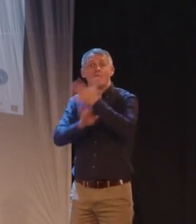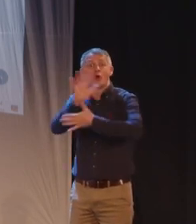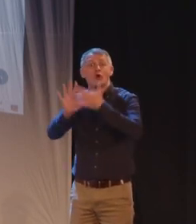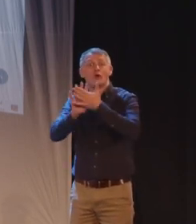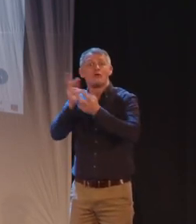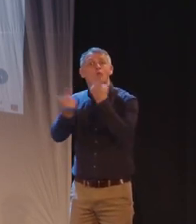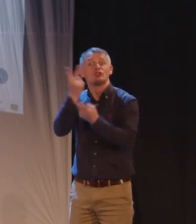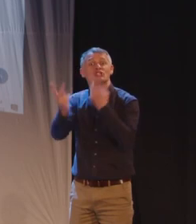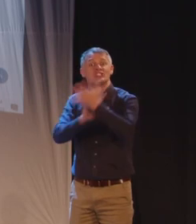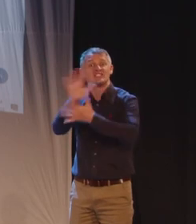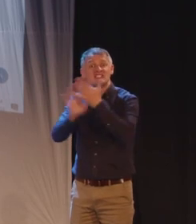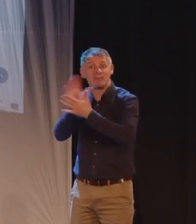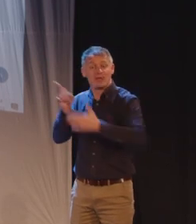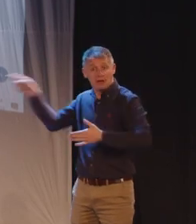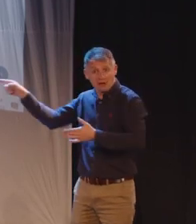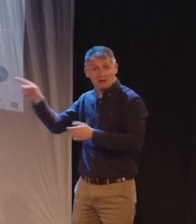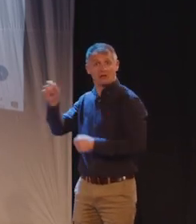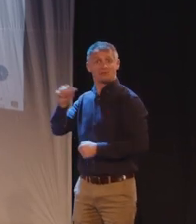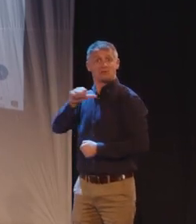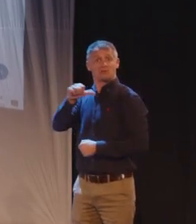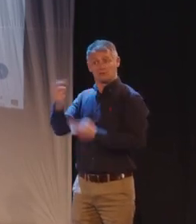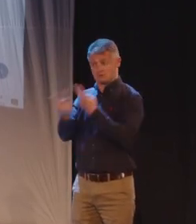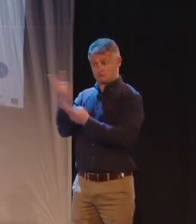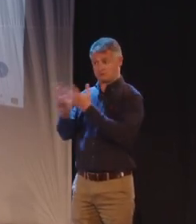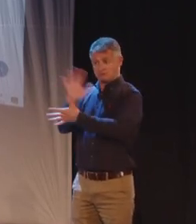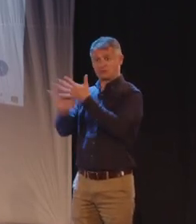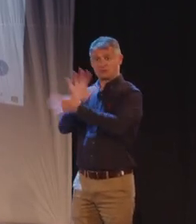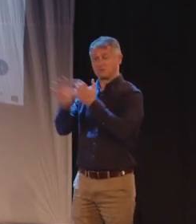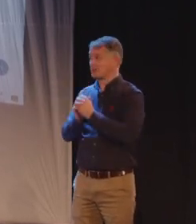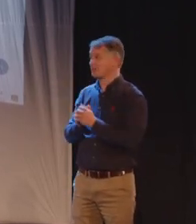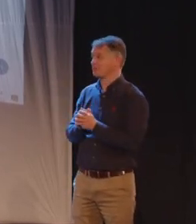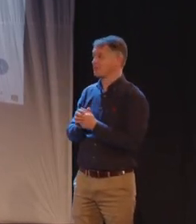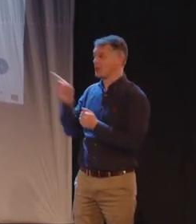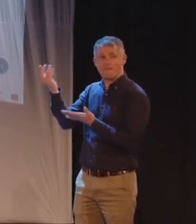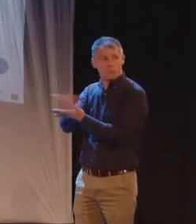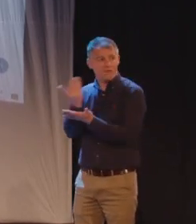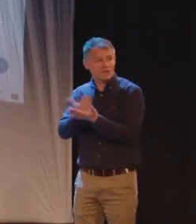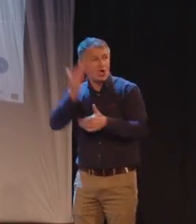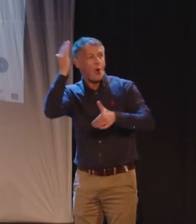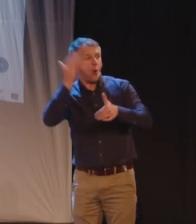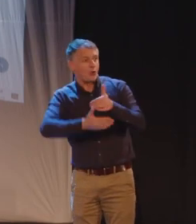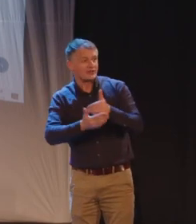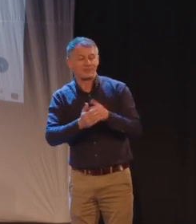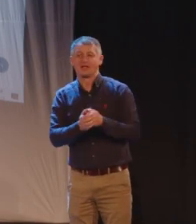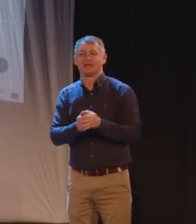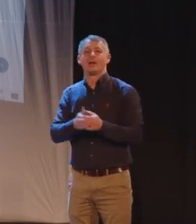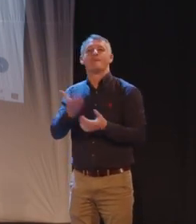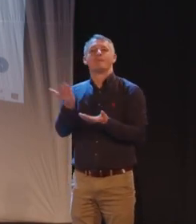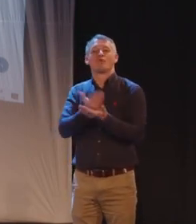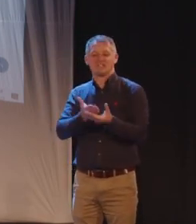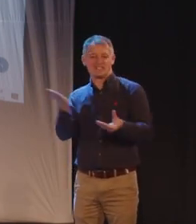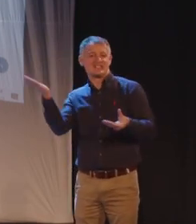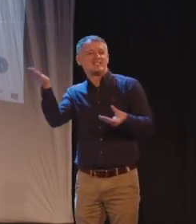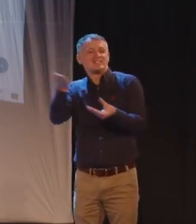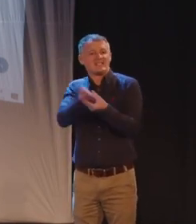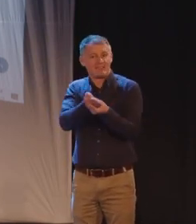semnele. În povestea noastră, în ultima poveste, semn de carte,